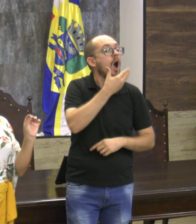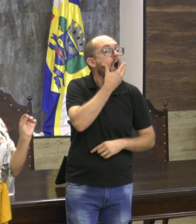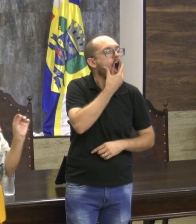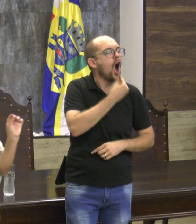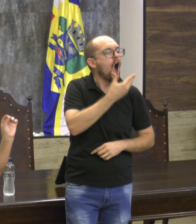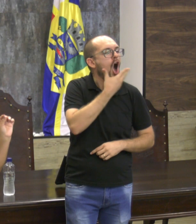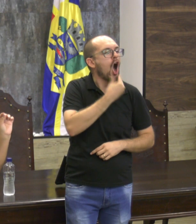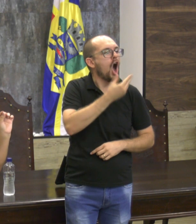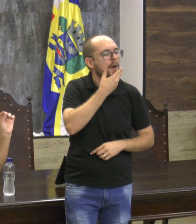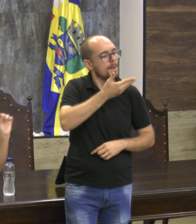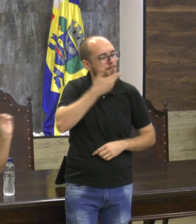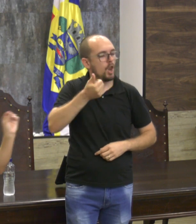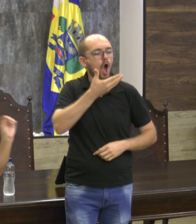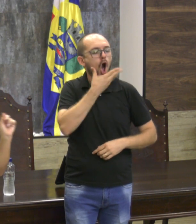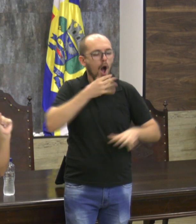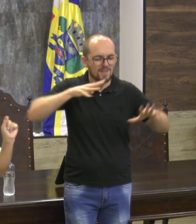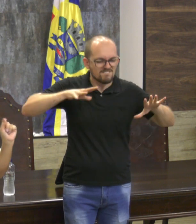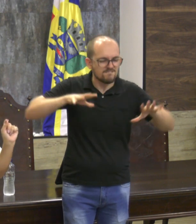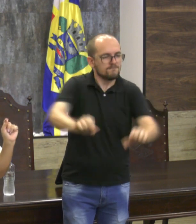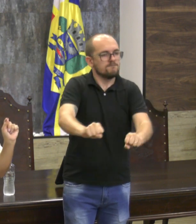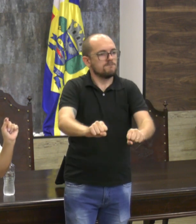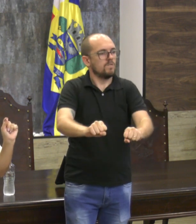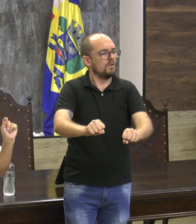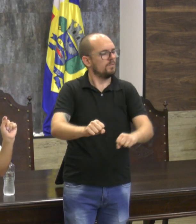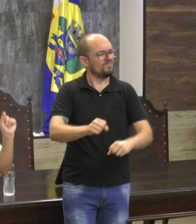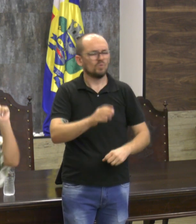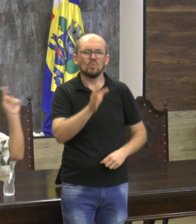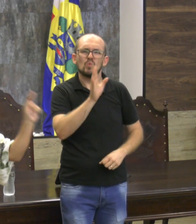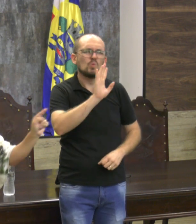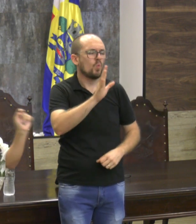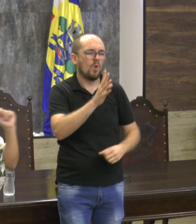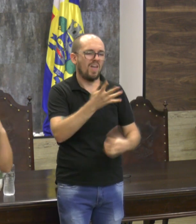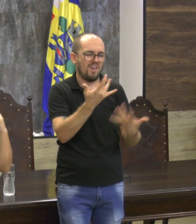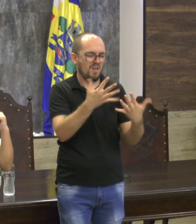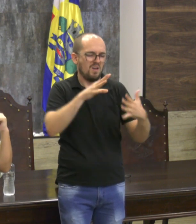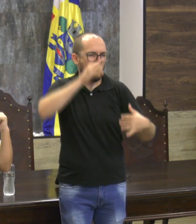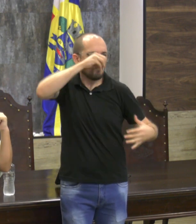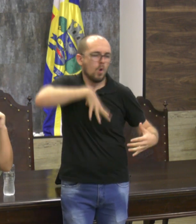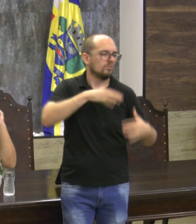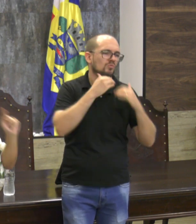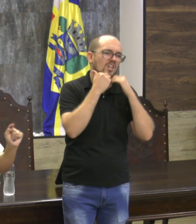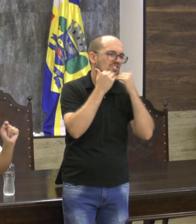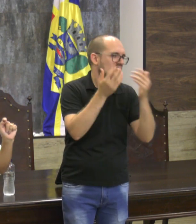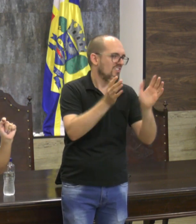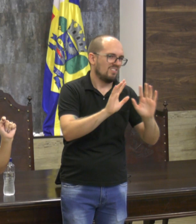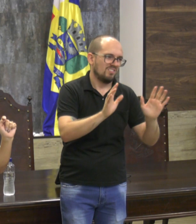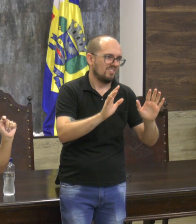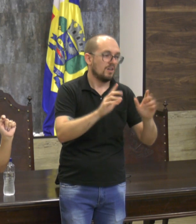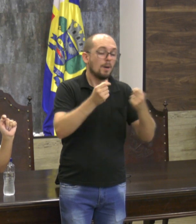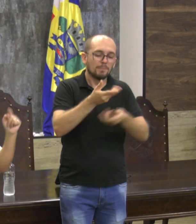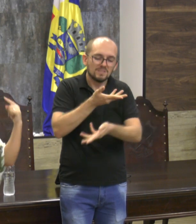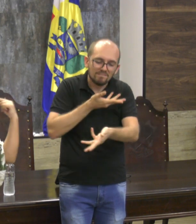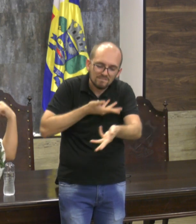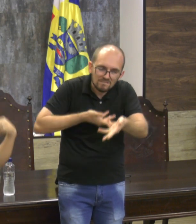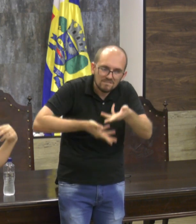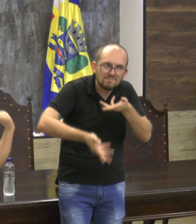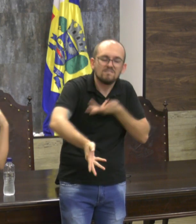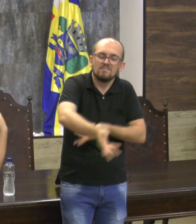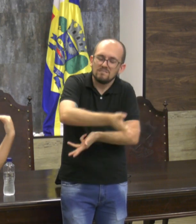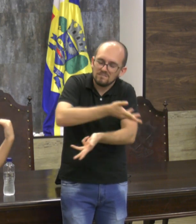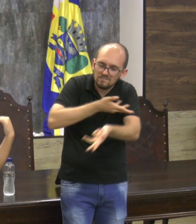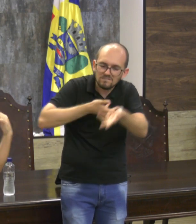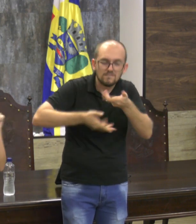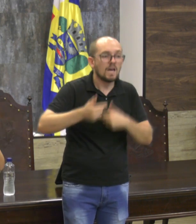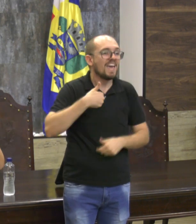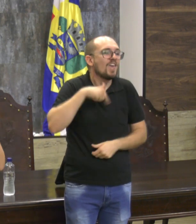é a força que faz a aprendizagem, é a afetividade e é acreditar. Então, eu com todo esse